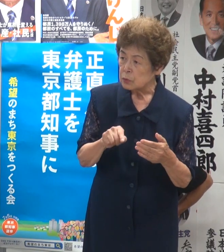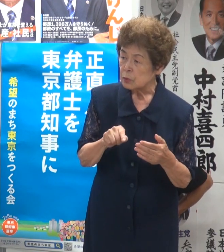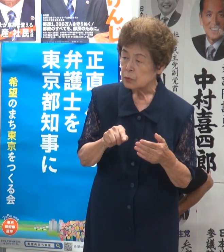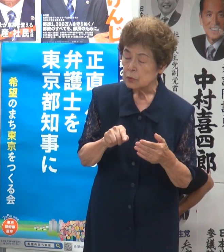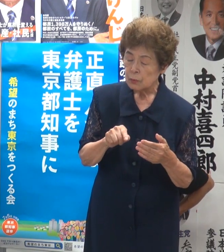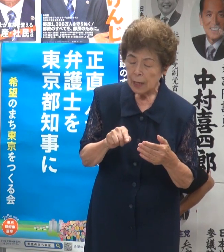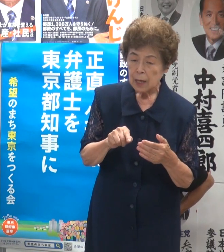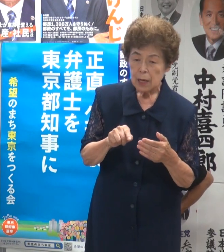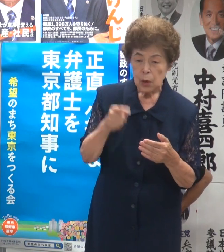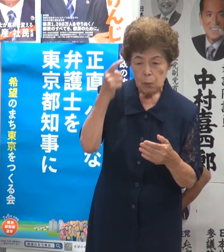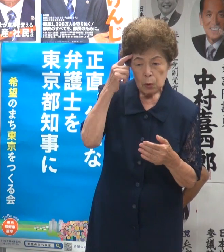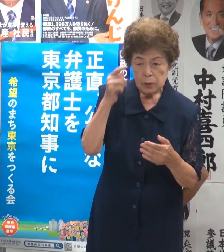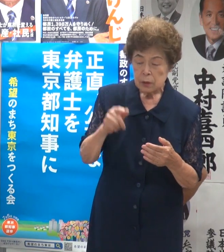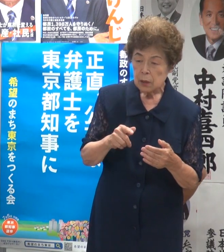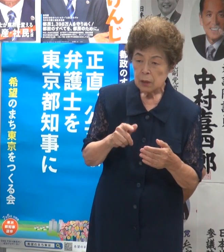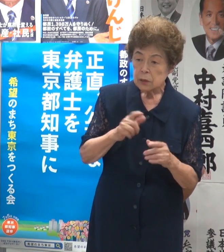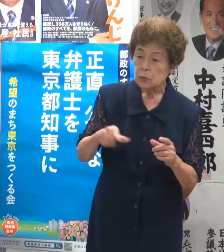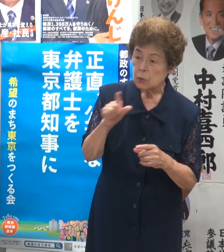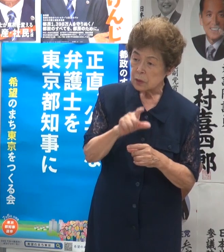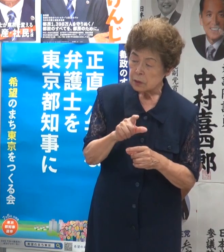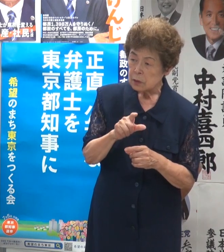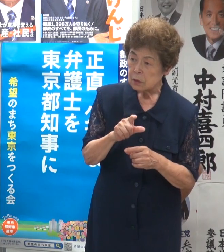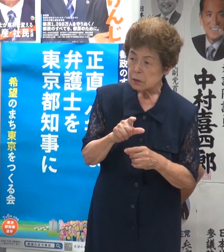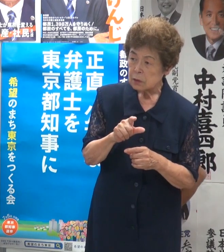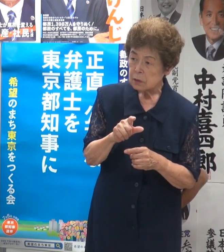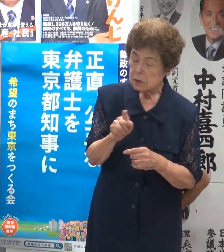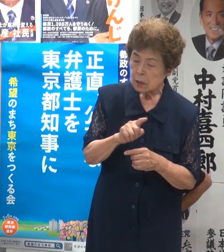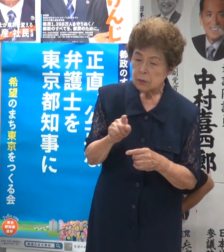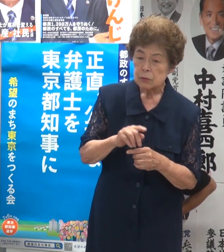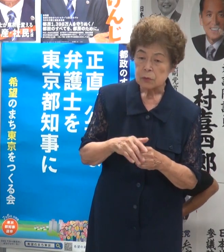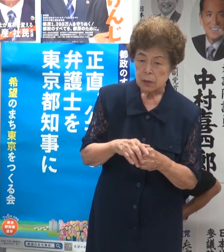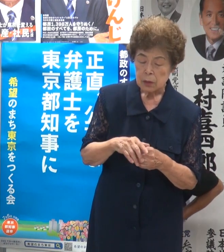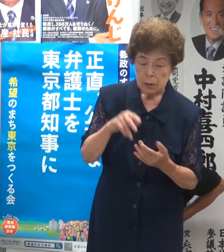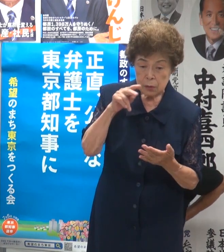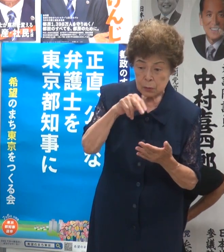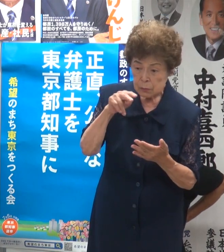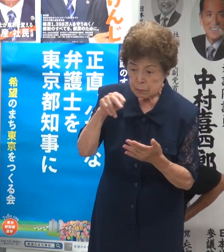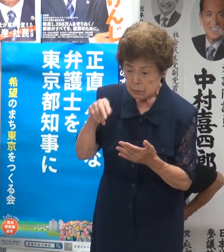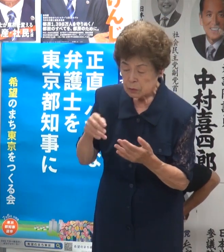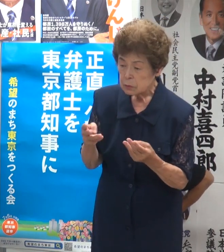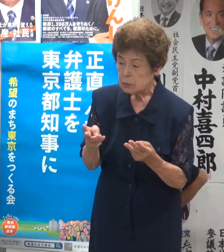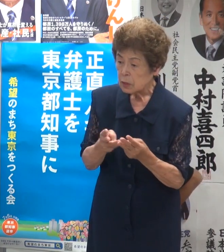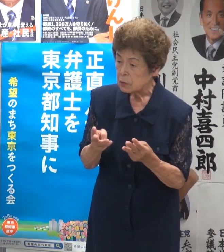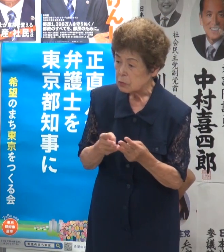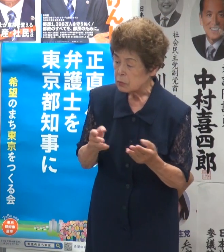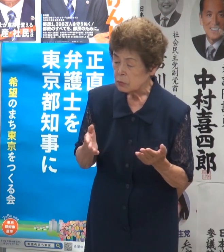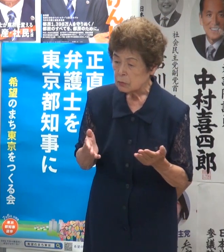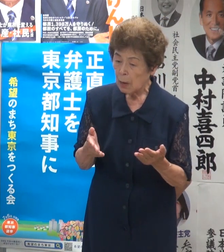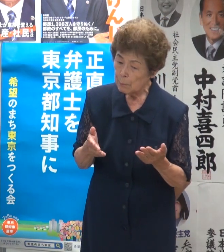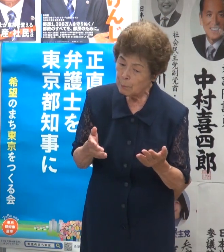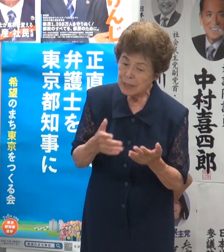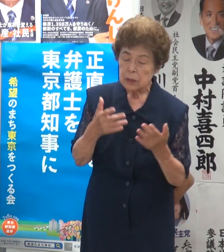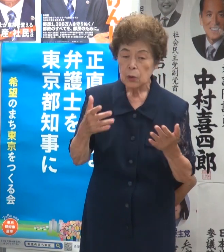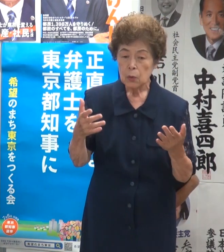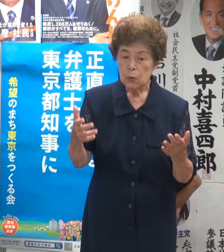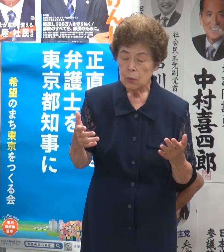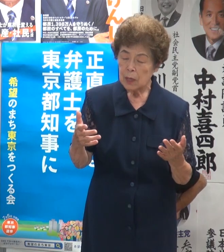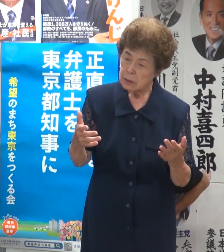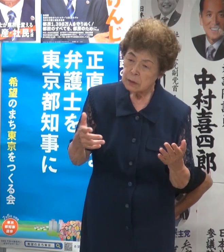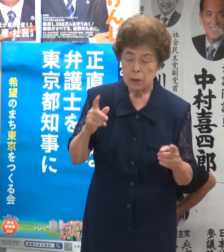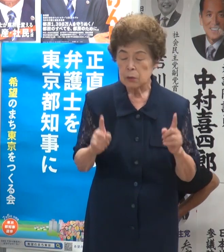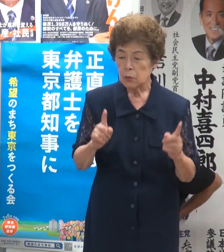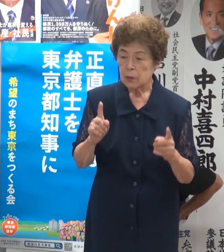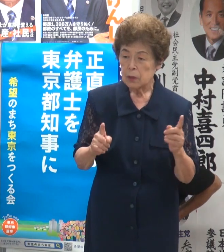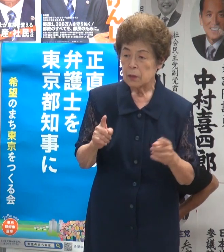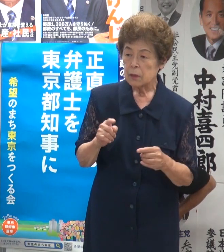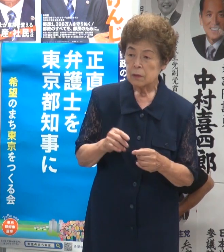よりも、なんかこう、なんですか、視聴回数が そんなに、ごめんなさい、多かったかどうか、ち